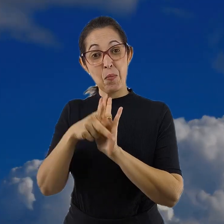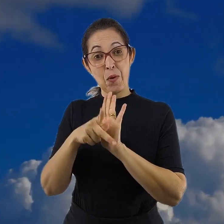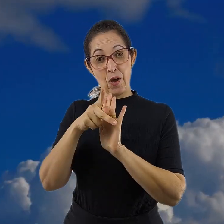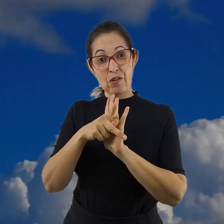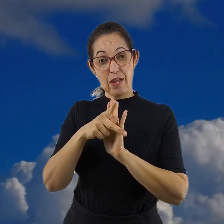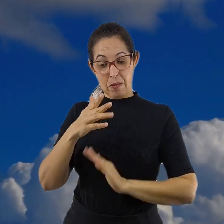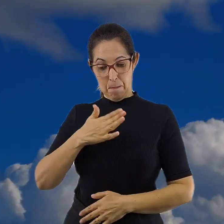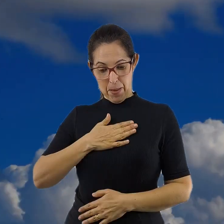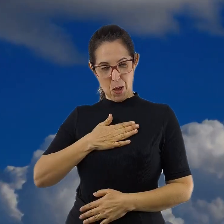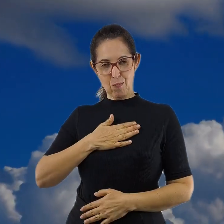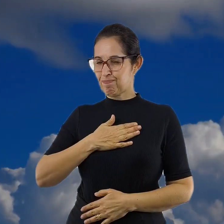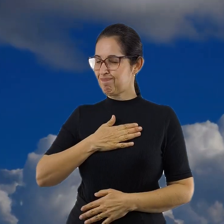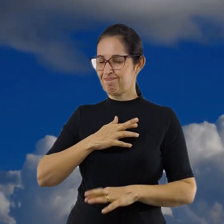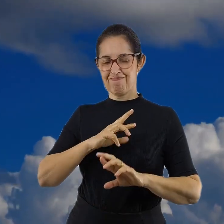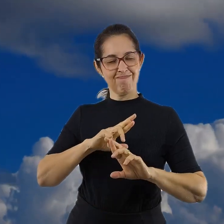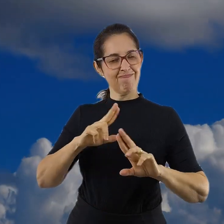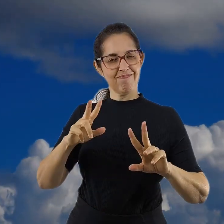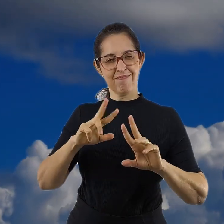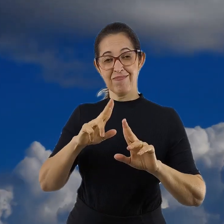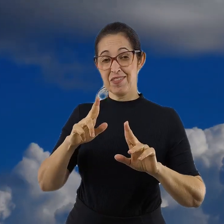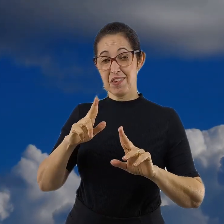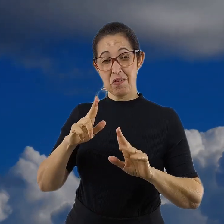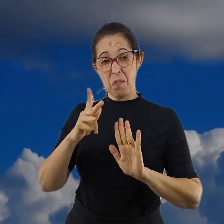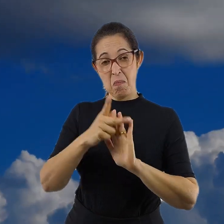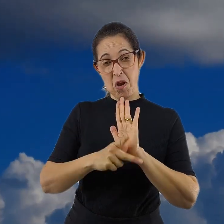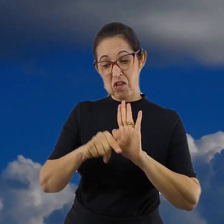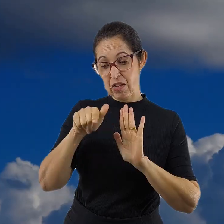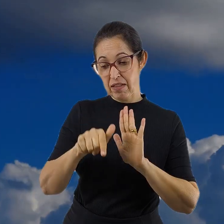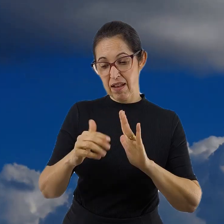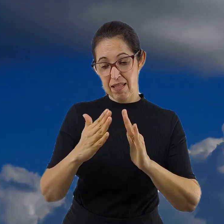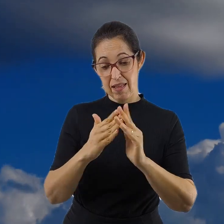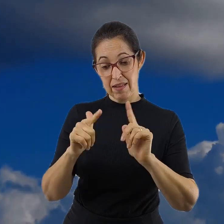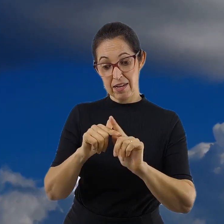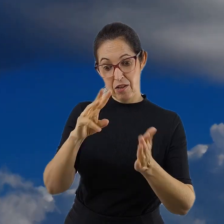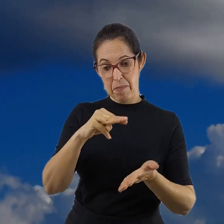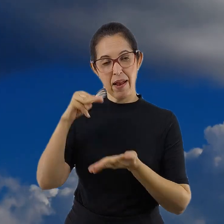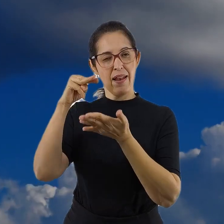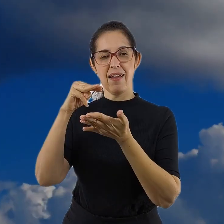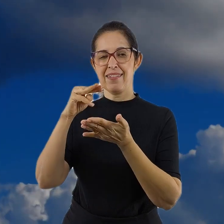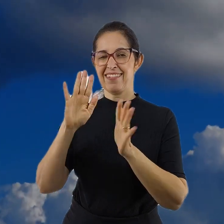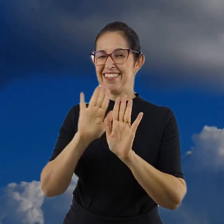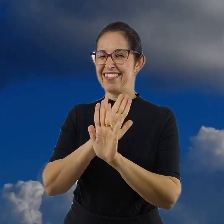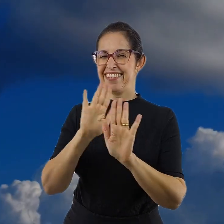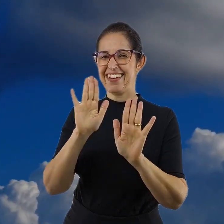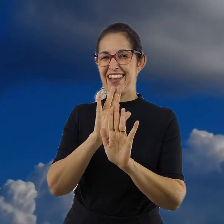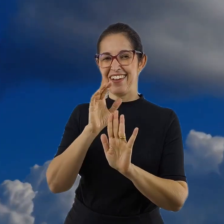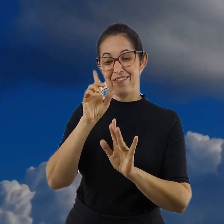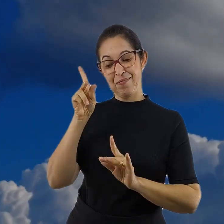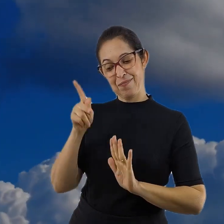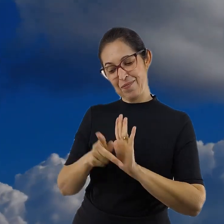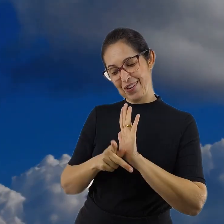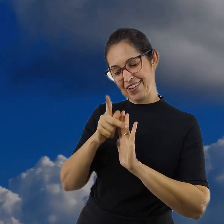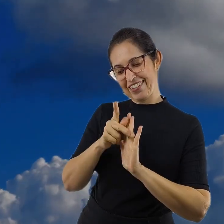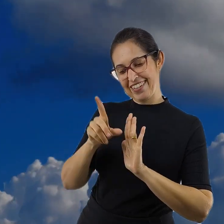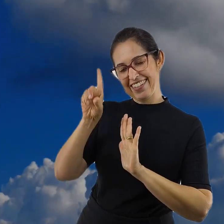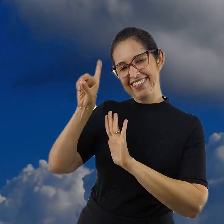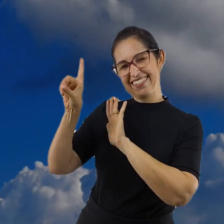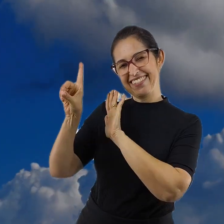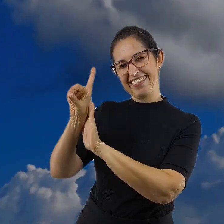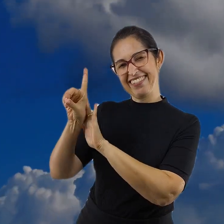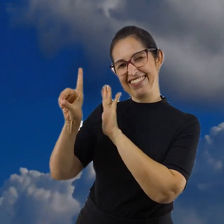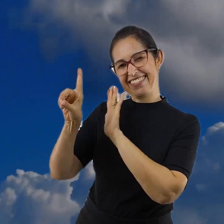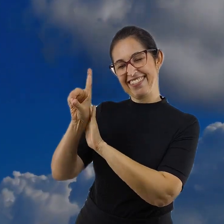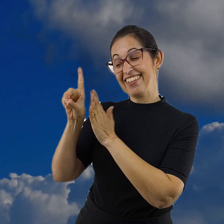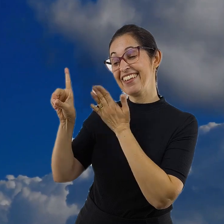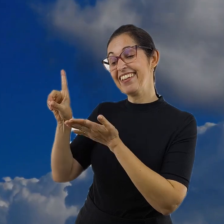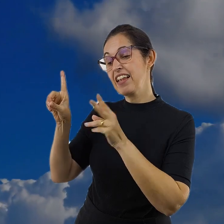meu, um projeto que não é da Igreja Maranata, mas é um projeto que é dele.